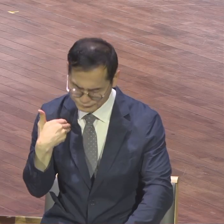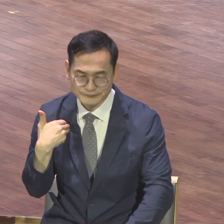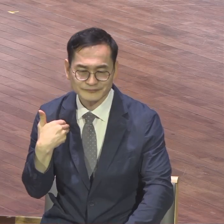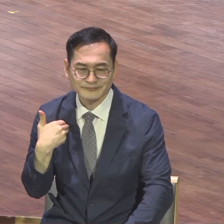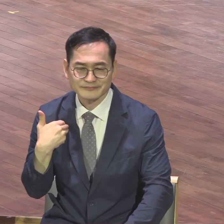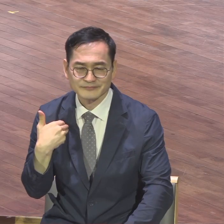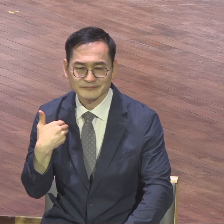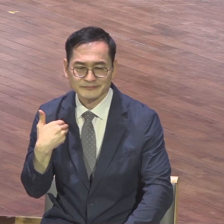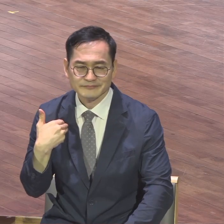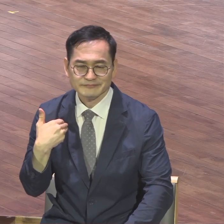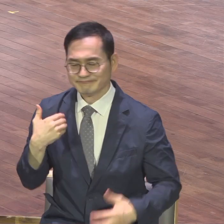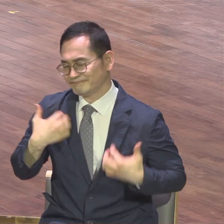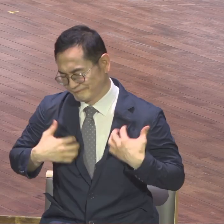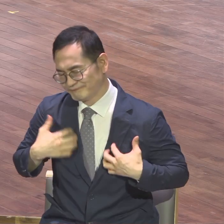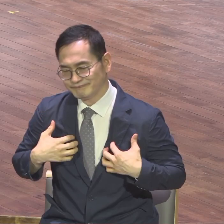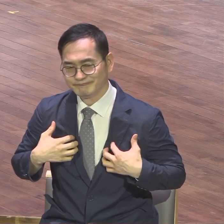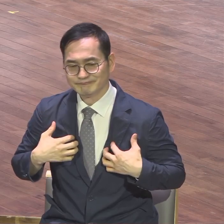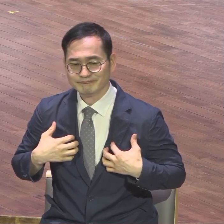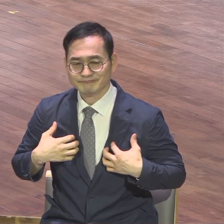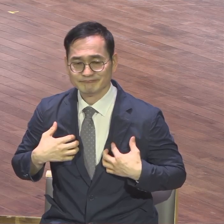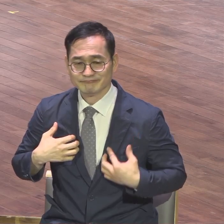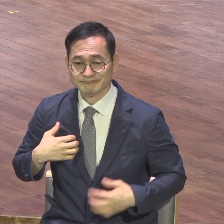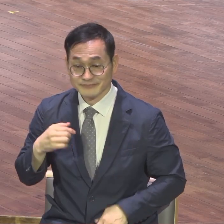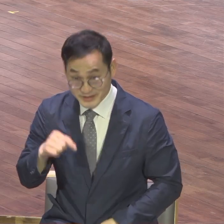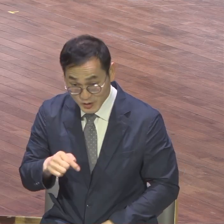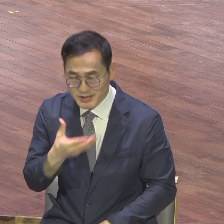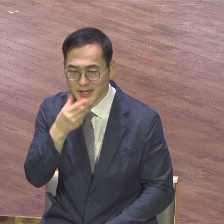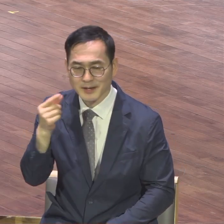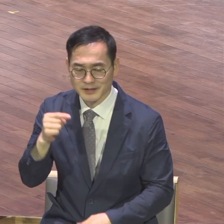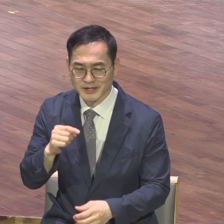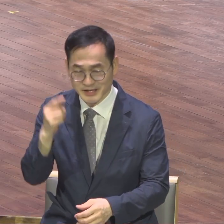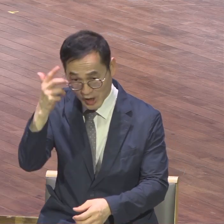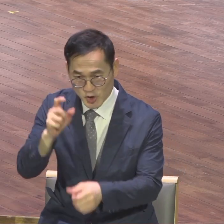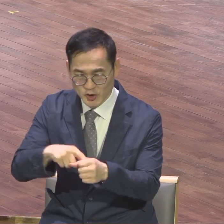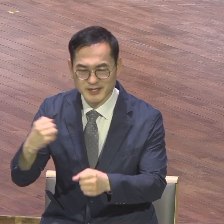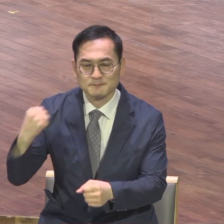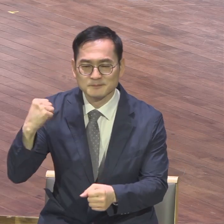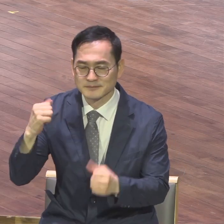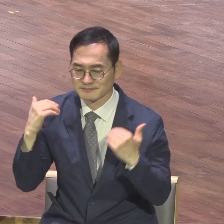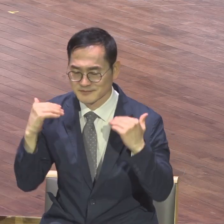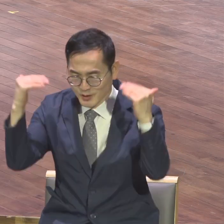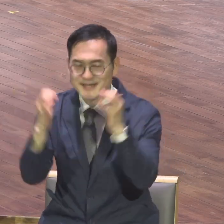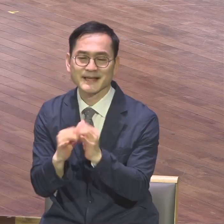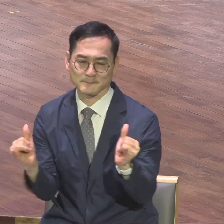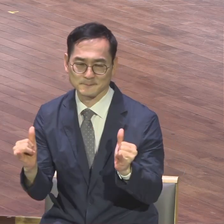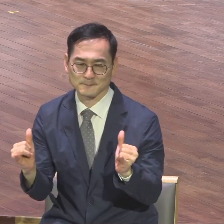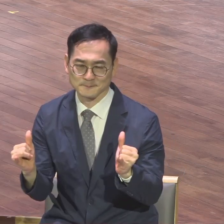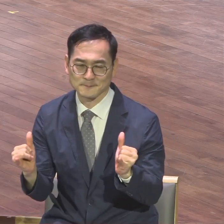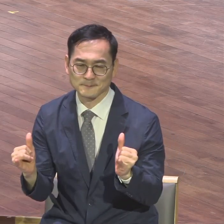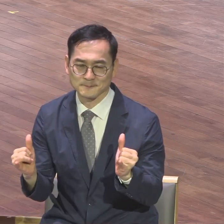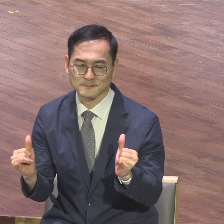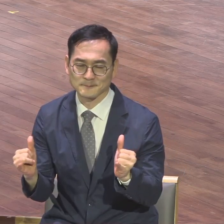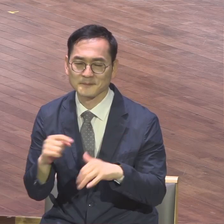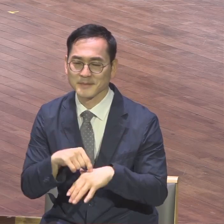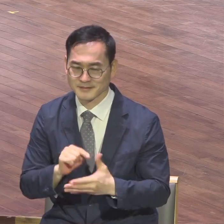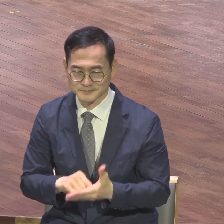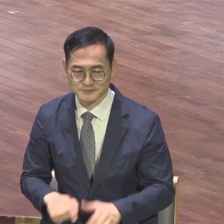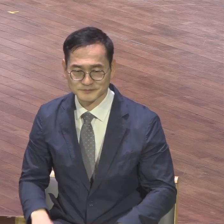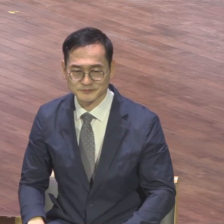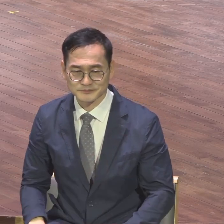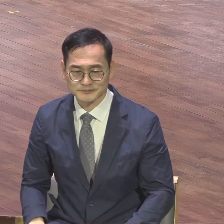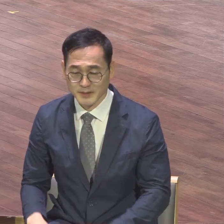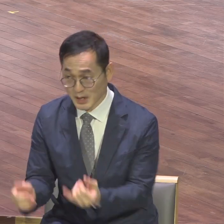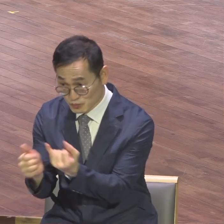깃발이라. 이 담나온 사람들 하는 거예요. 그래서 여러분요, 늘 부부간에도 그렇지만 우리